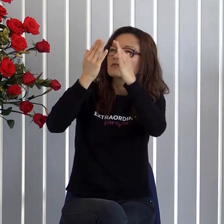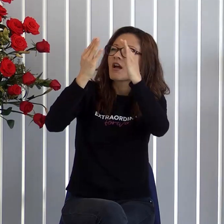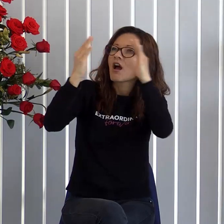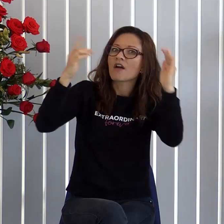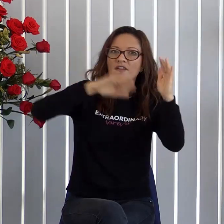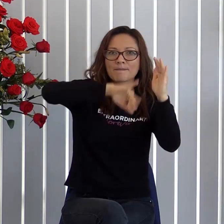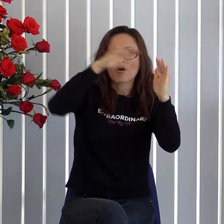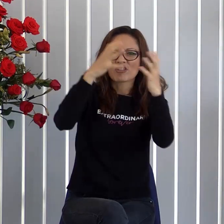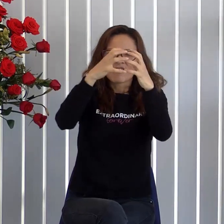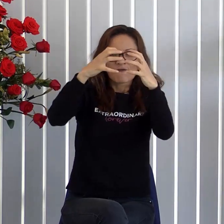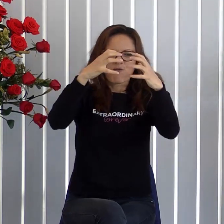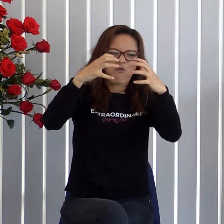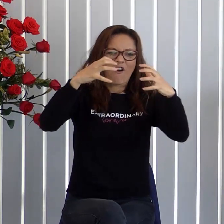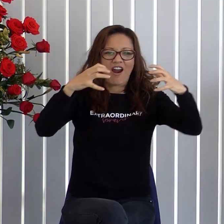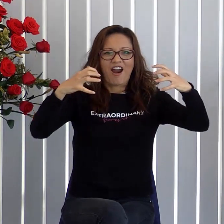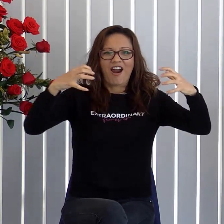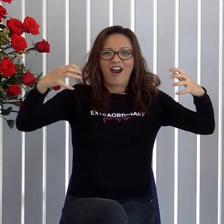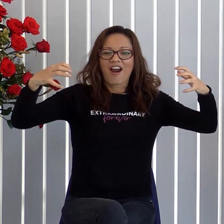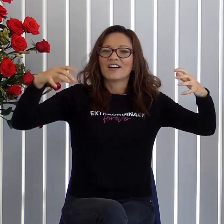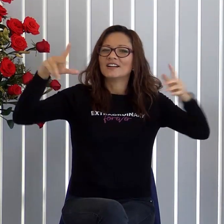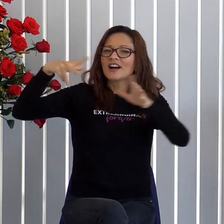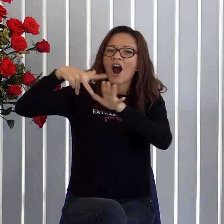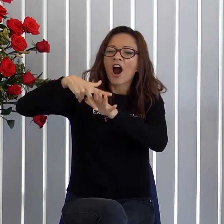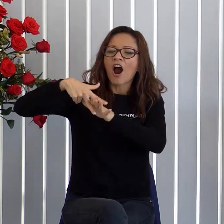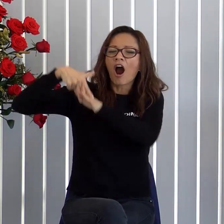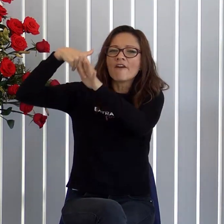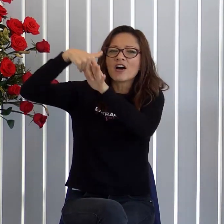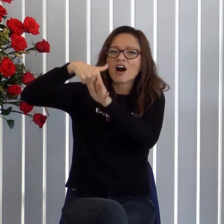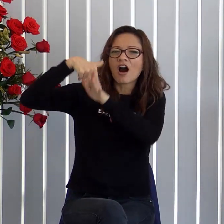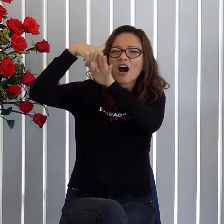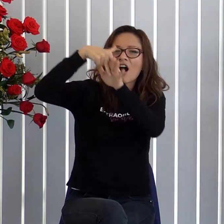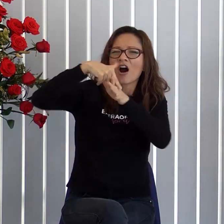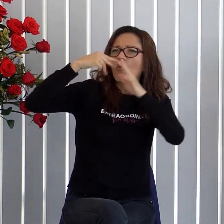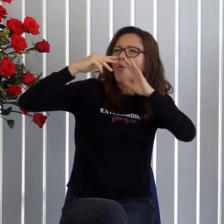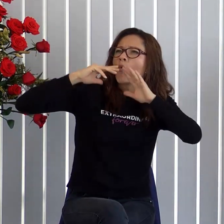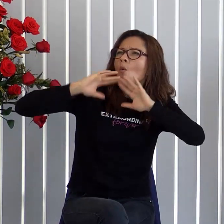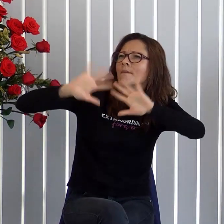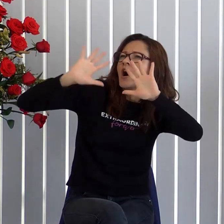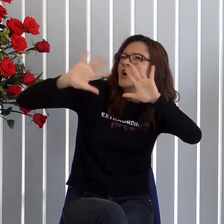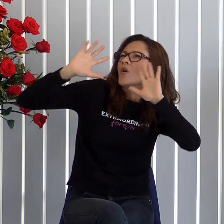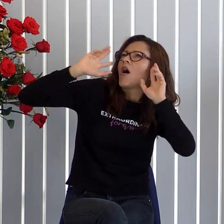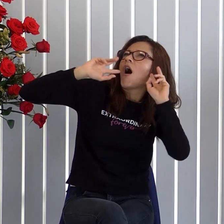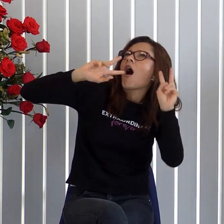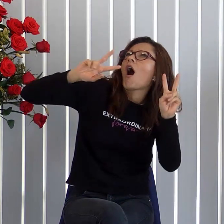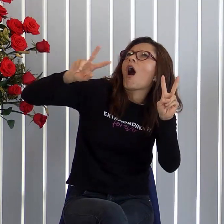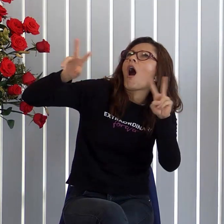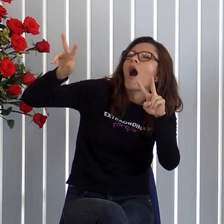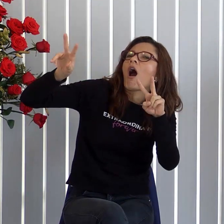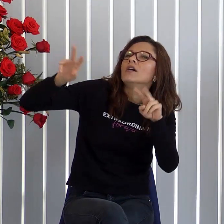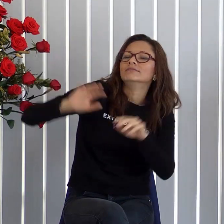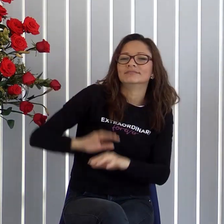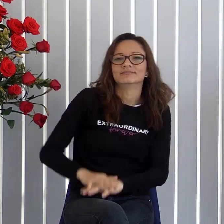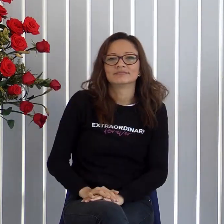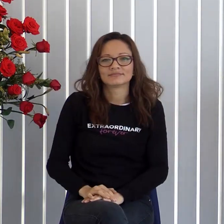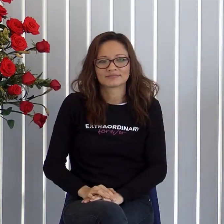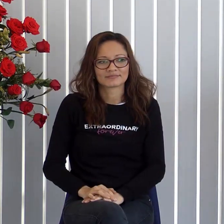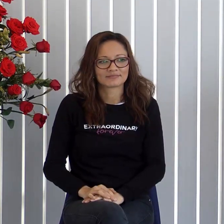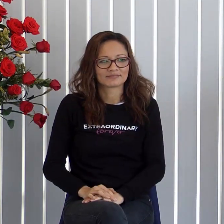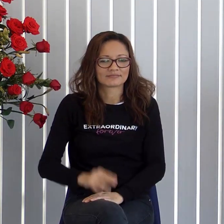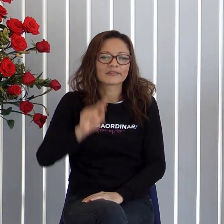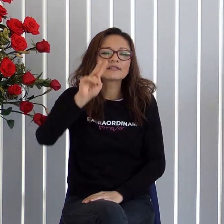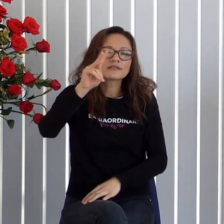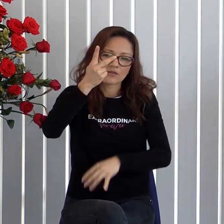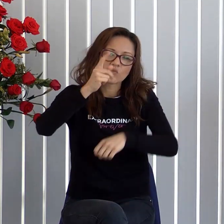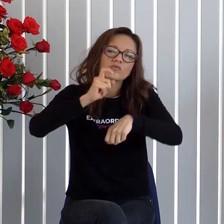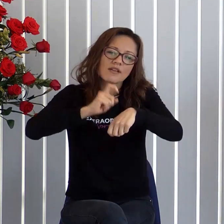entonces aparecería un caballo blanco, majestuoso. No necesito de eso. Por segunda vez va a